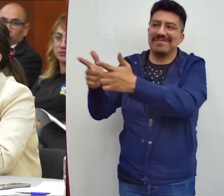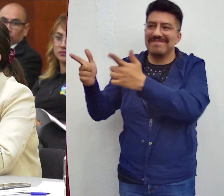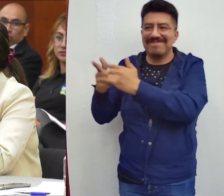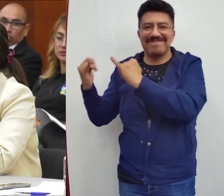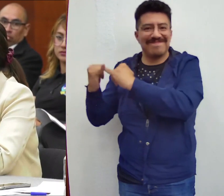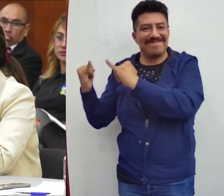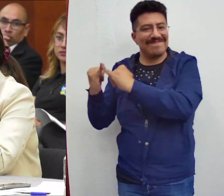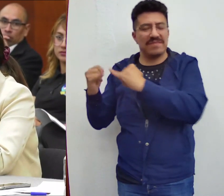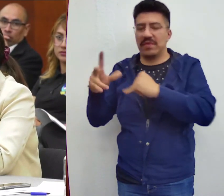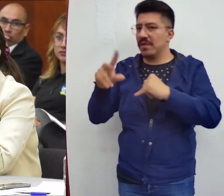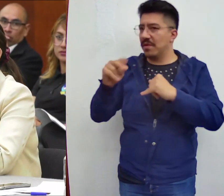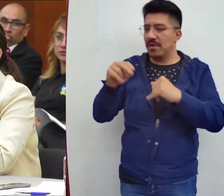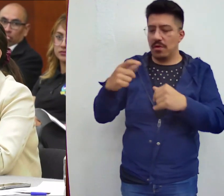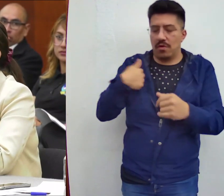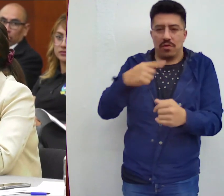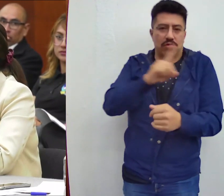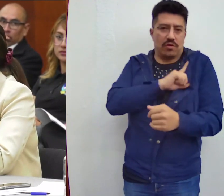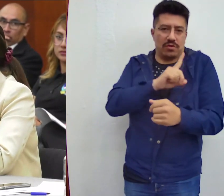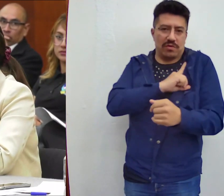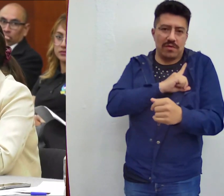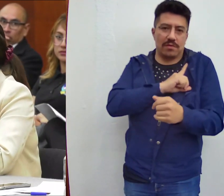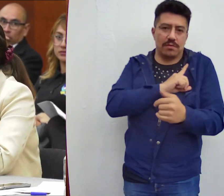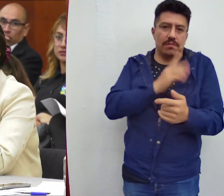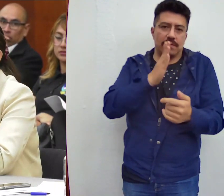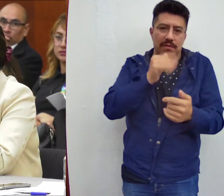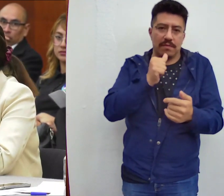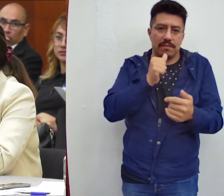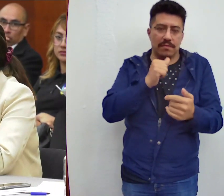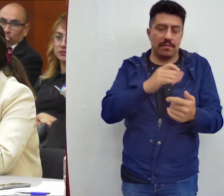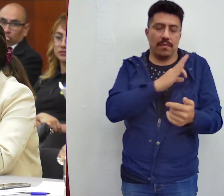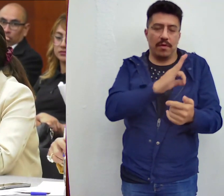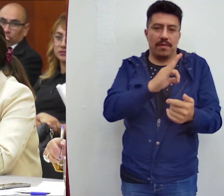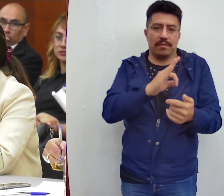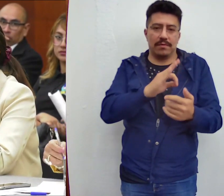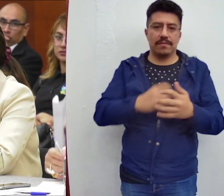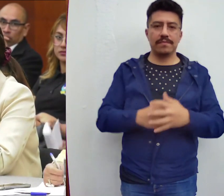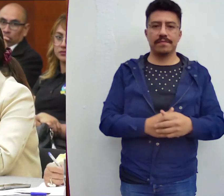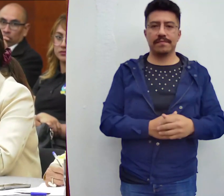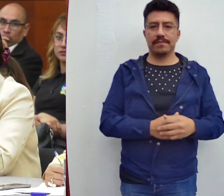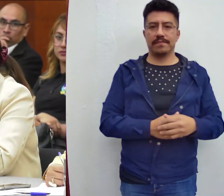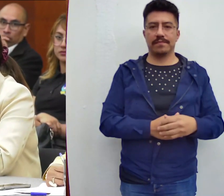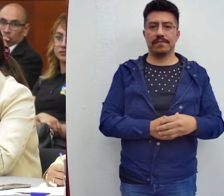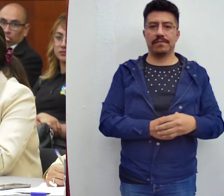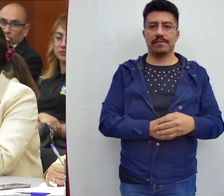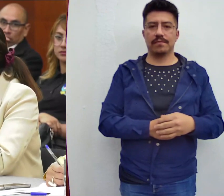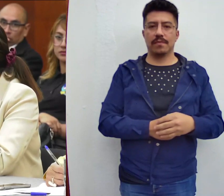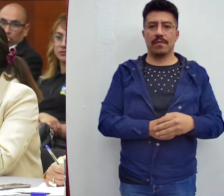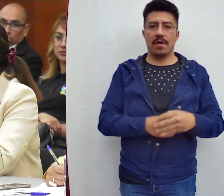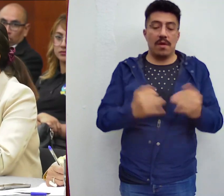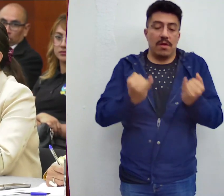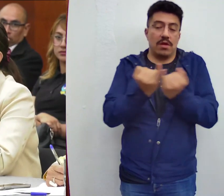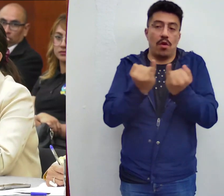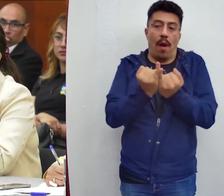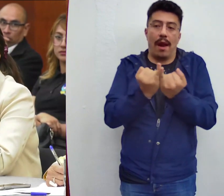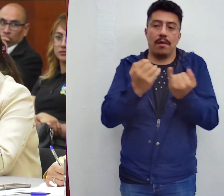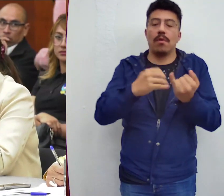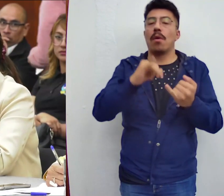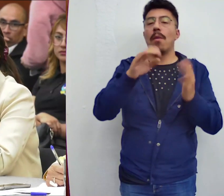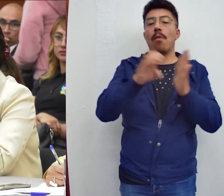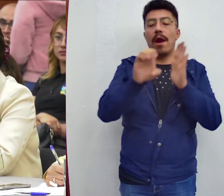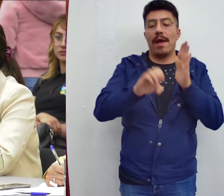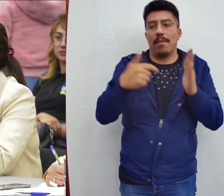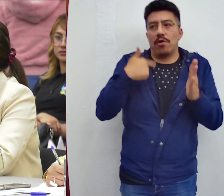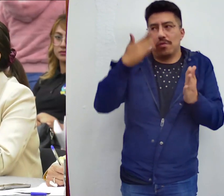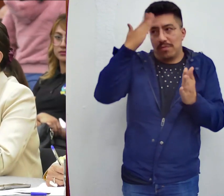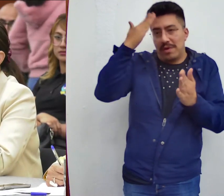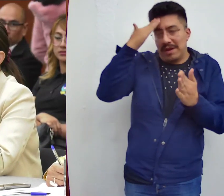pues me di a la tarea de buscar, si yo no lo podía liderar, pues que lo liderara el INEGI. Se lo pasamos al